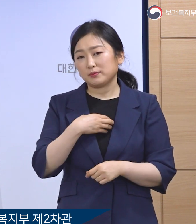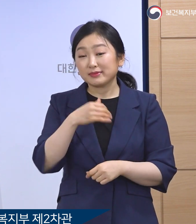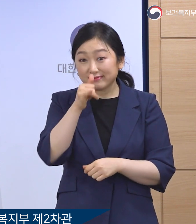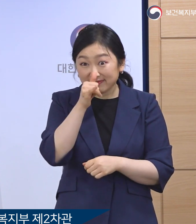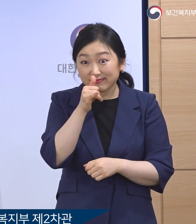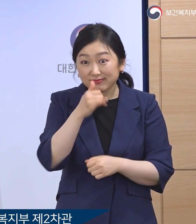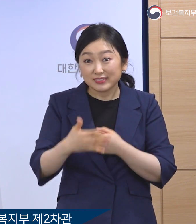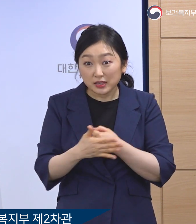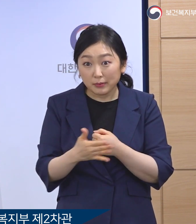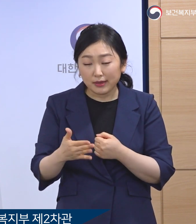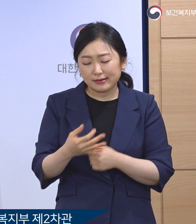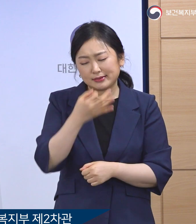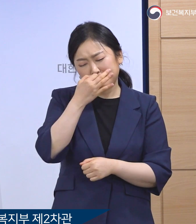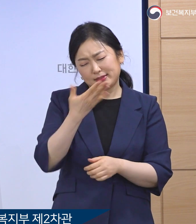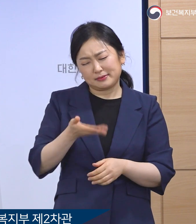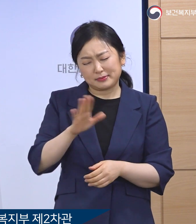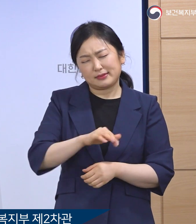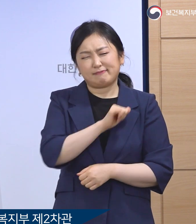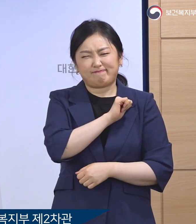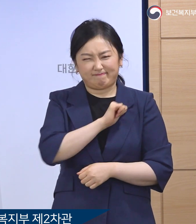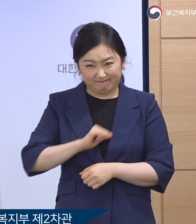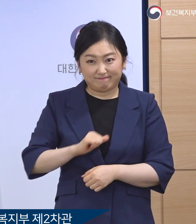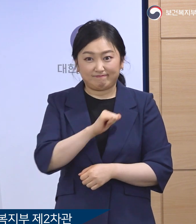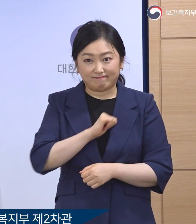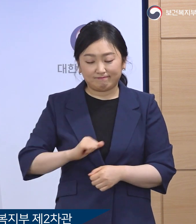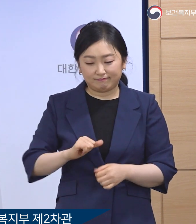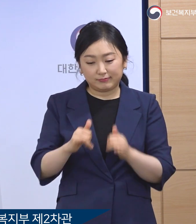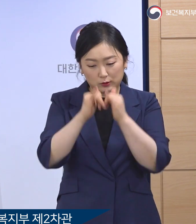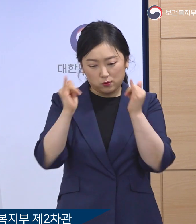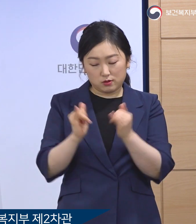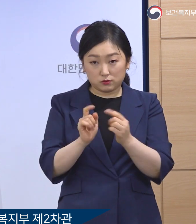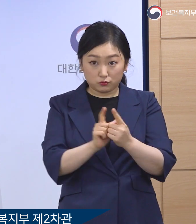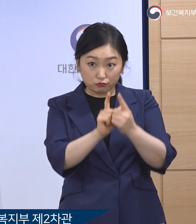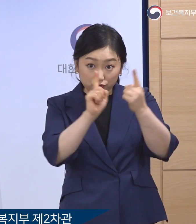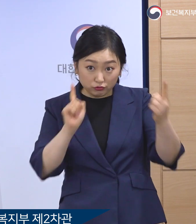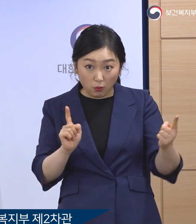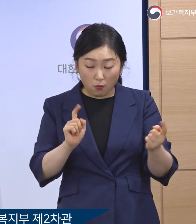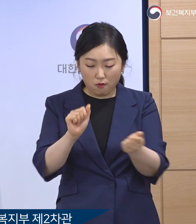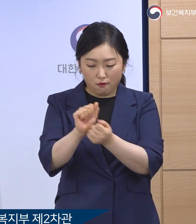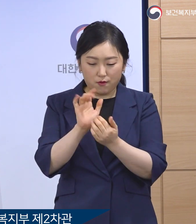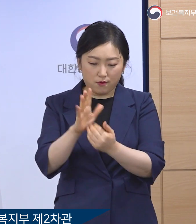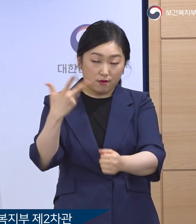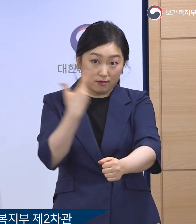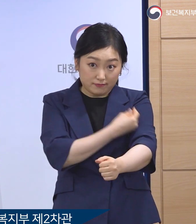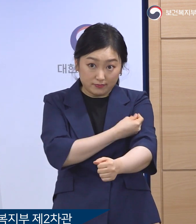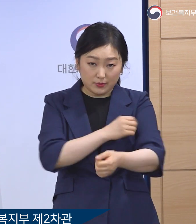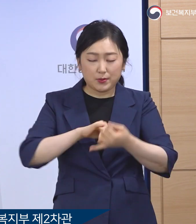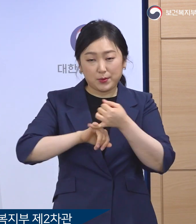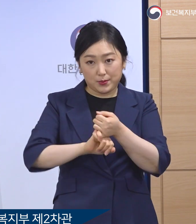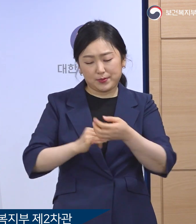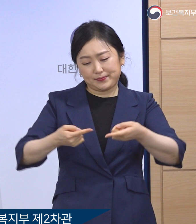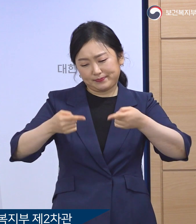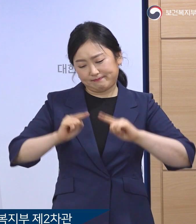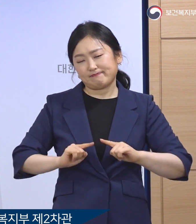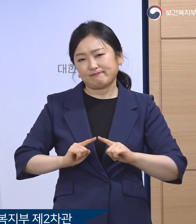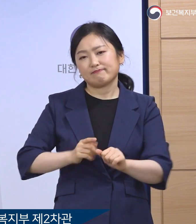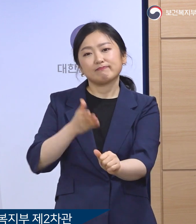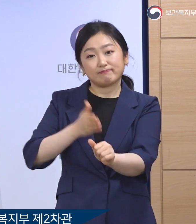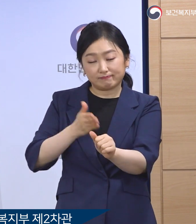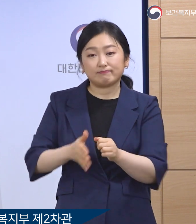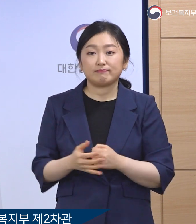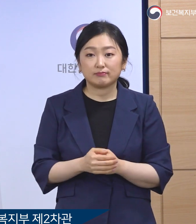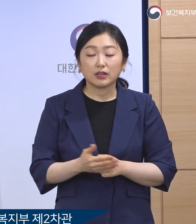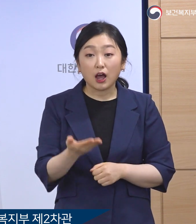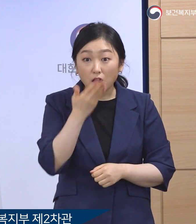힘드시겠지만 조금만 더 참고 사회적 거리두기와 예방접종에 동참해 주시길 부탁드립니다.